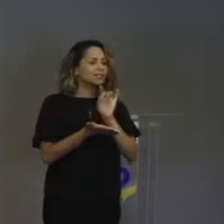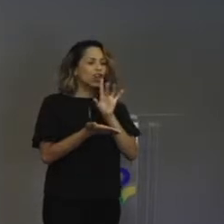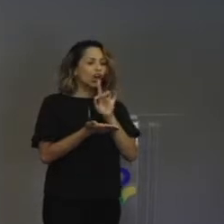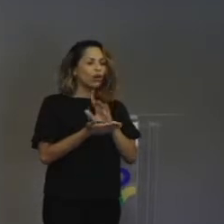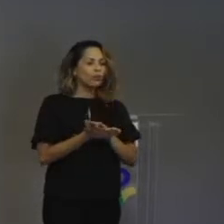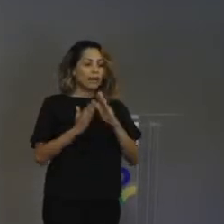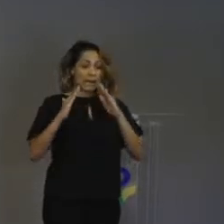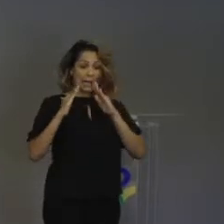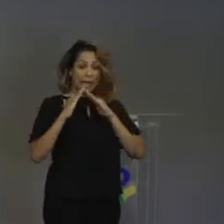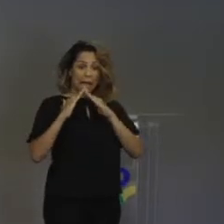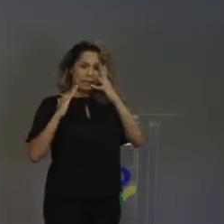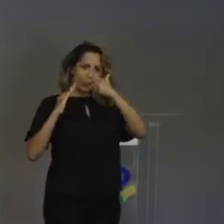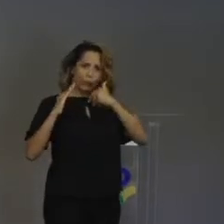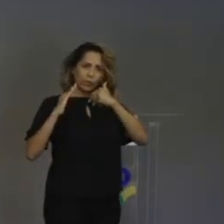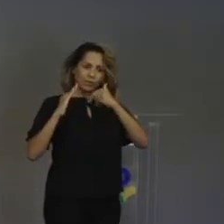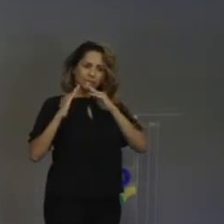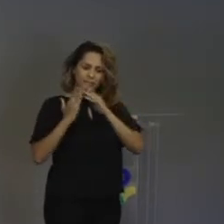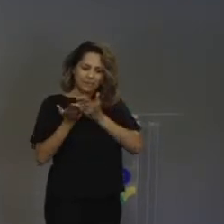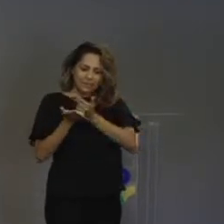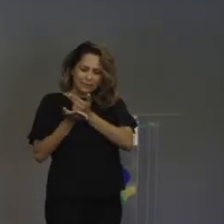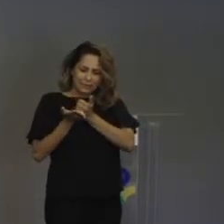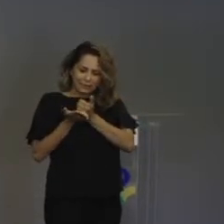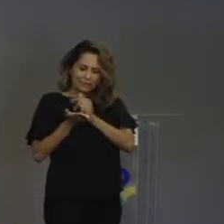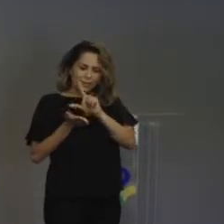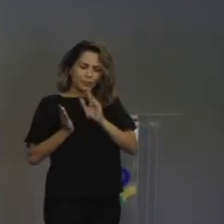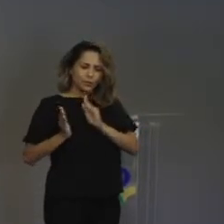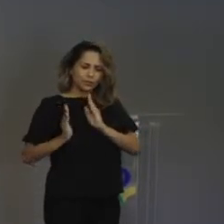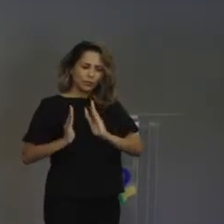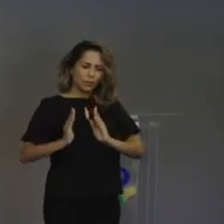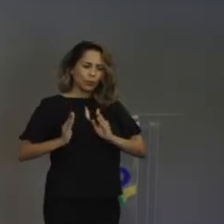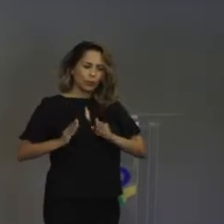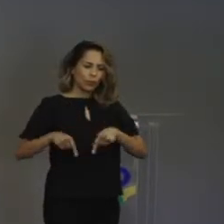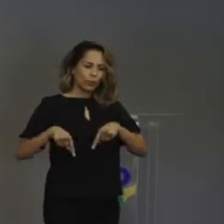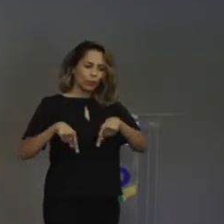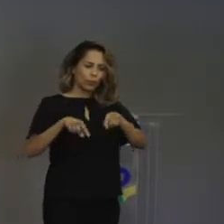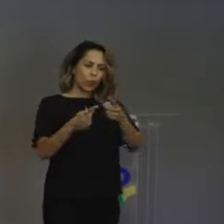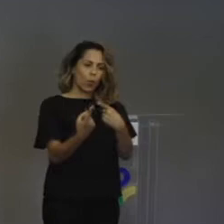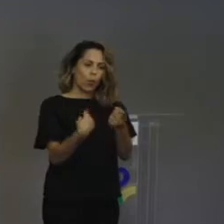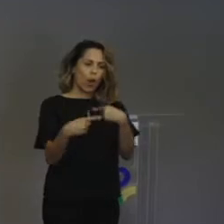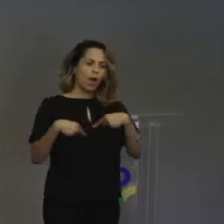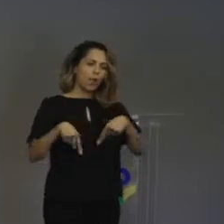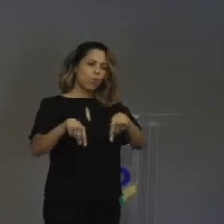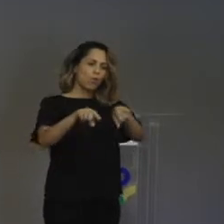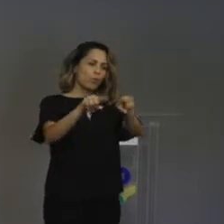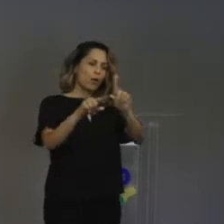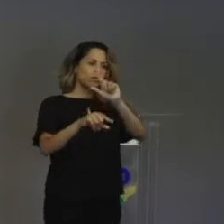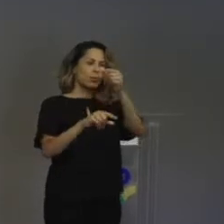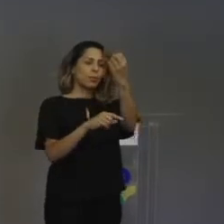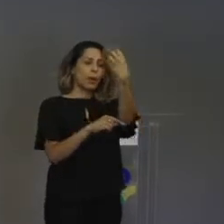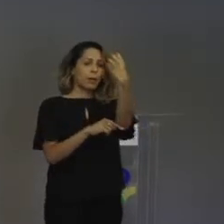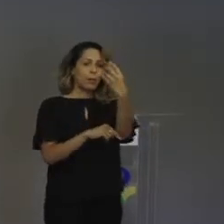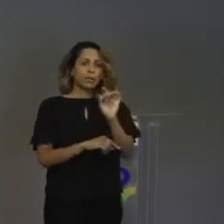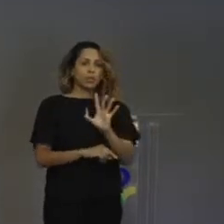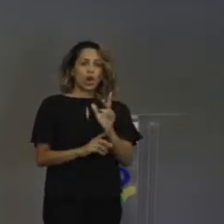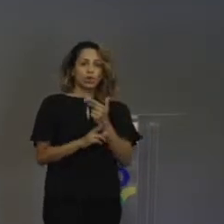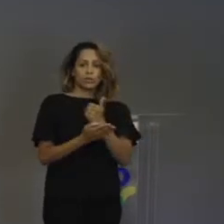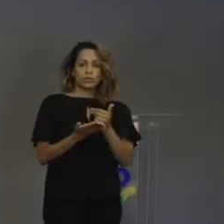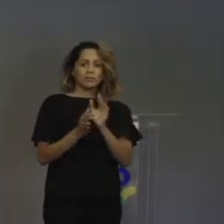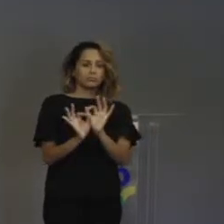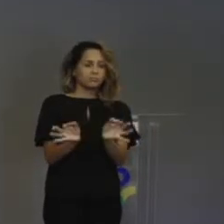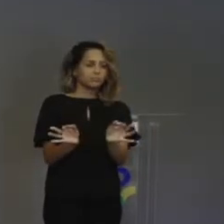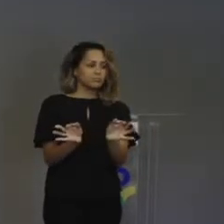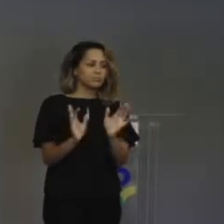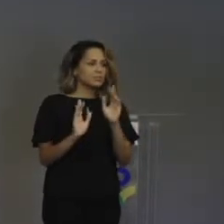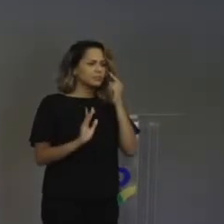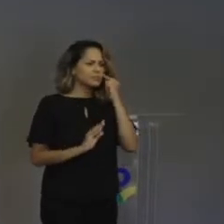A gente não constrói a cidade se a gente não vive nela, se a gente não senta nela. Né? E aí vou tentar organizar todas